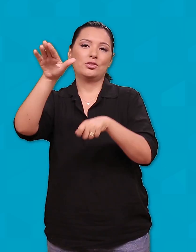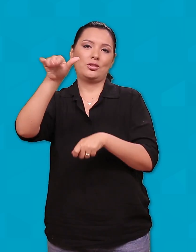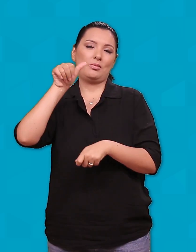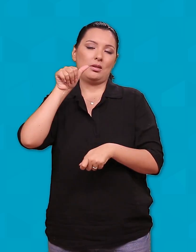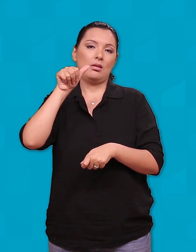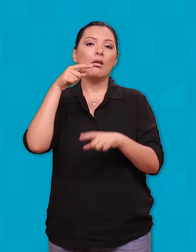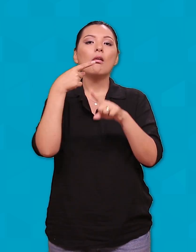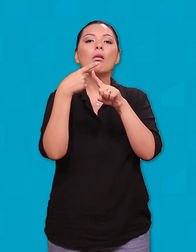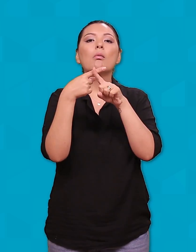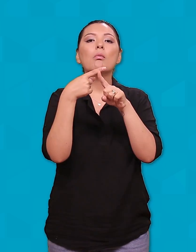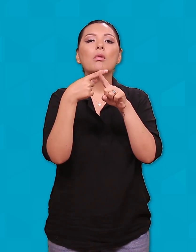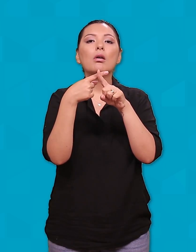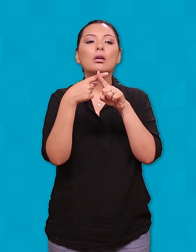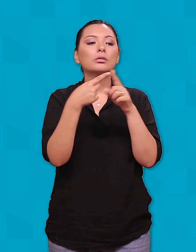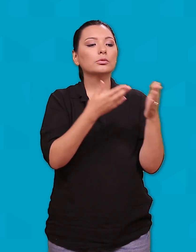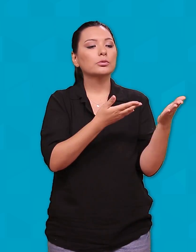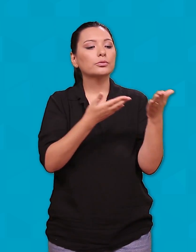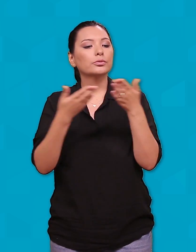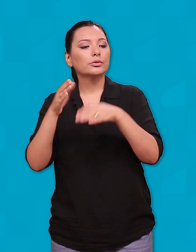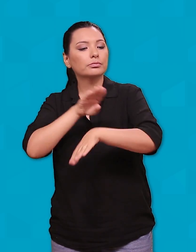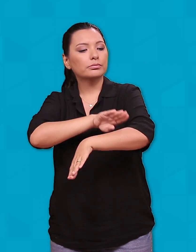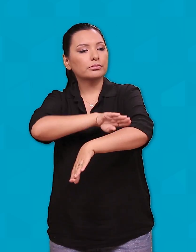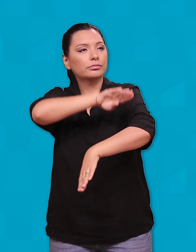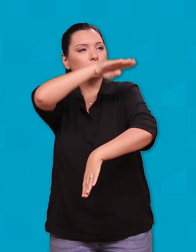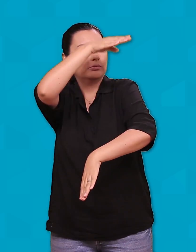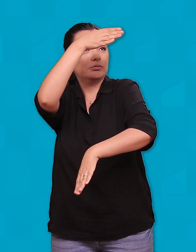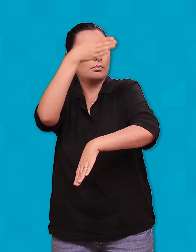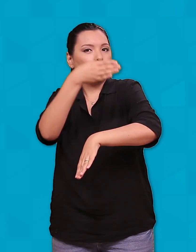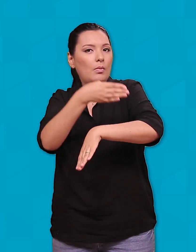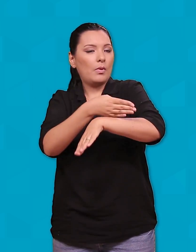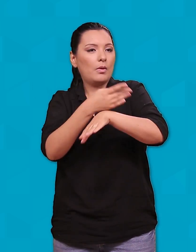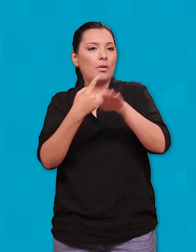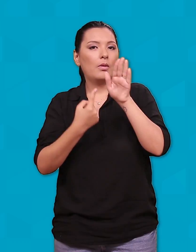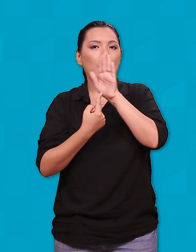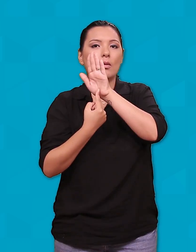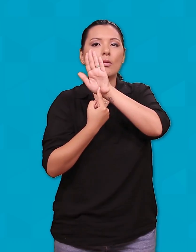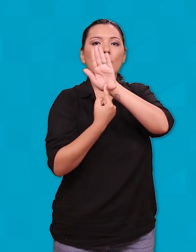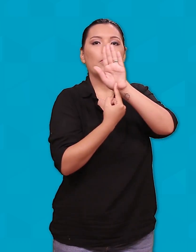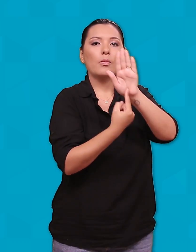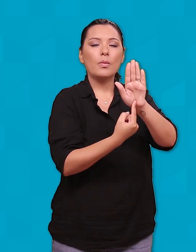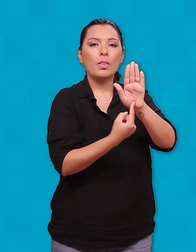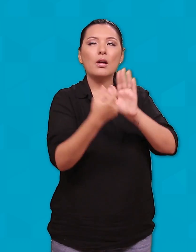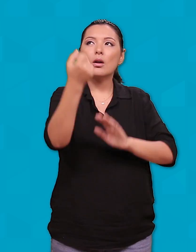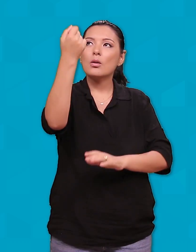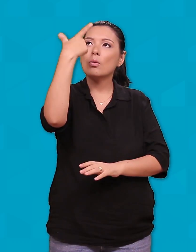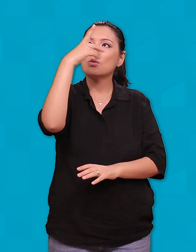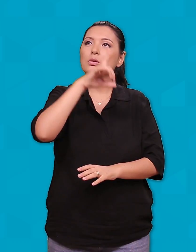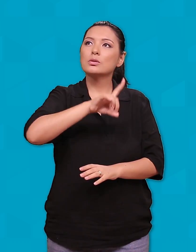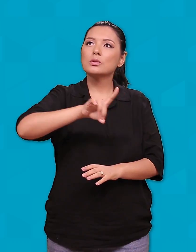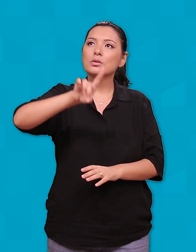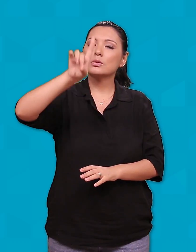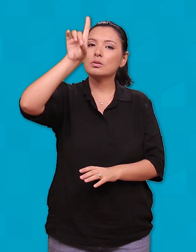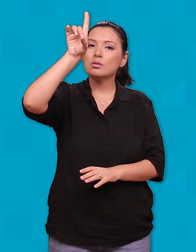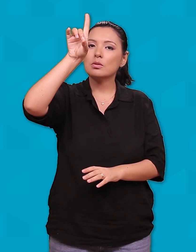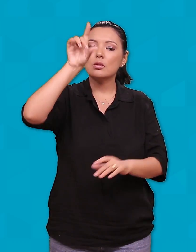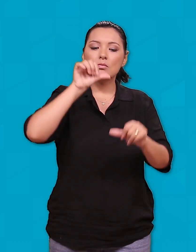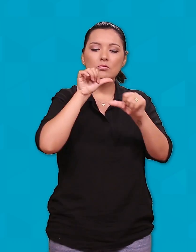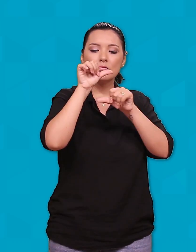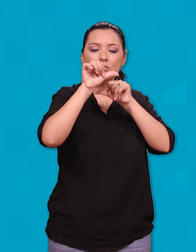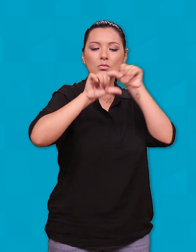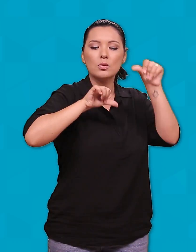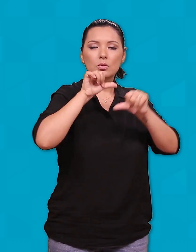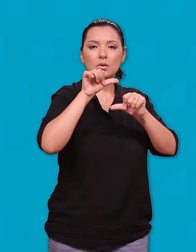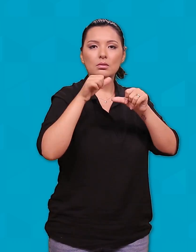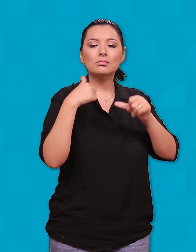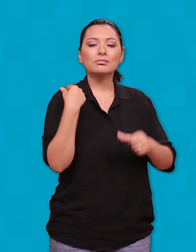para estarem com ele na montanha e para revelar a eles a luz de Deus que transfigura